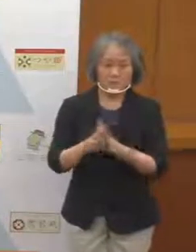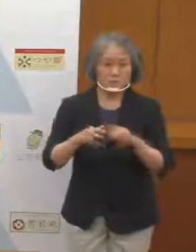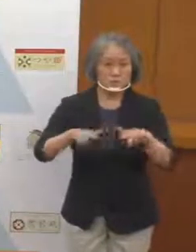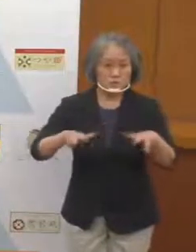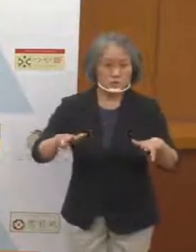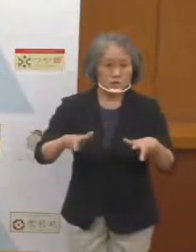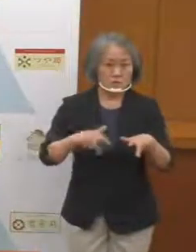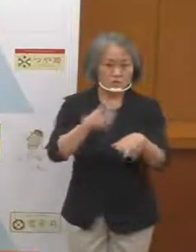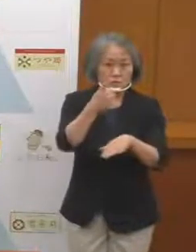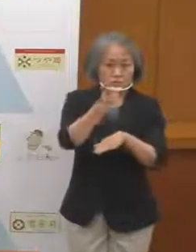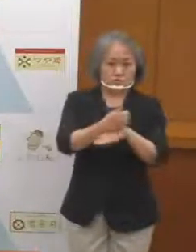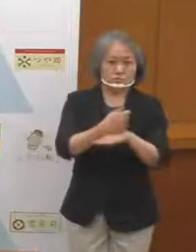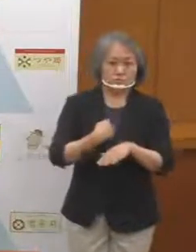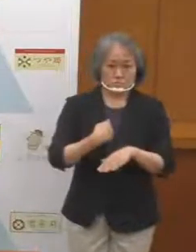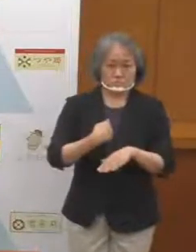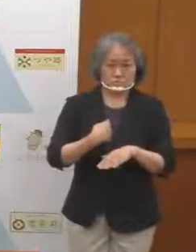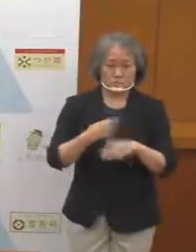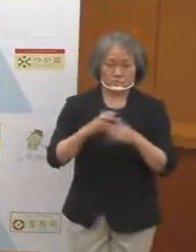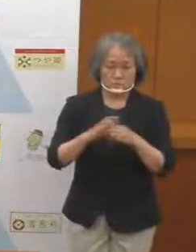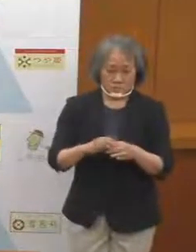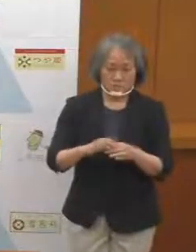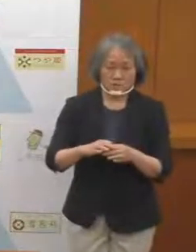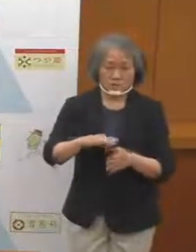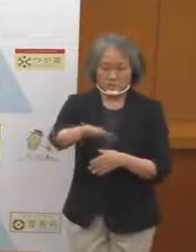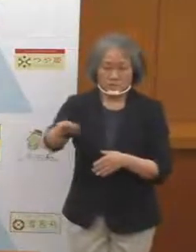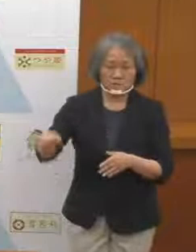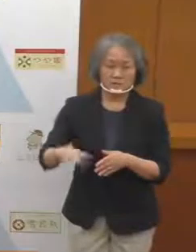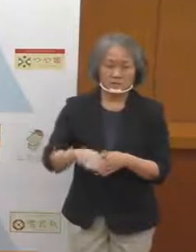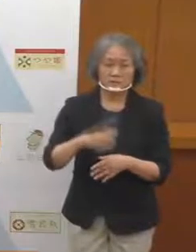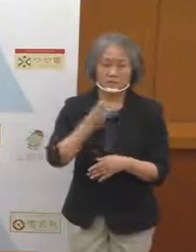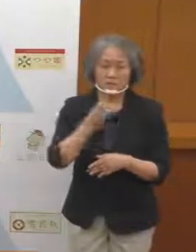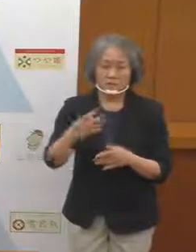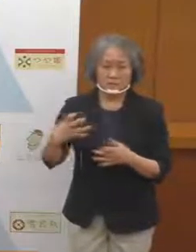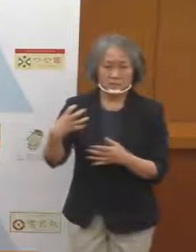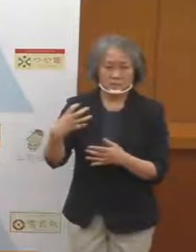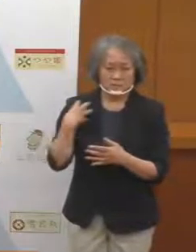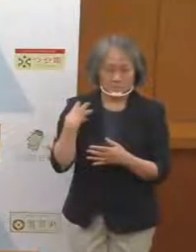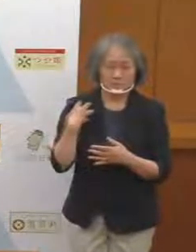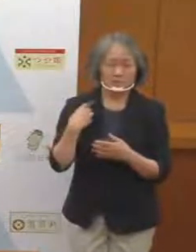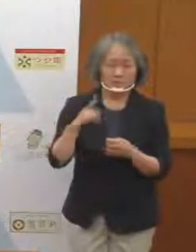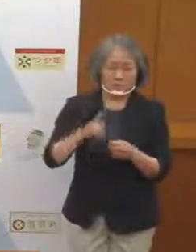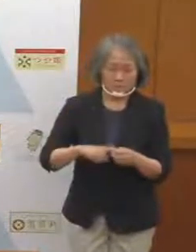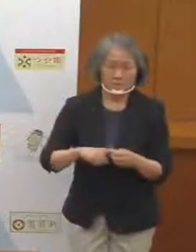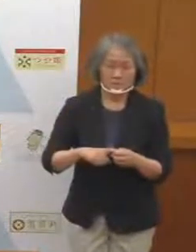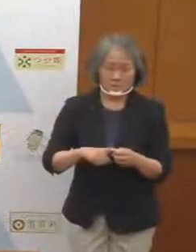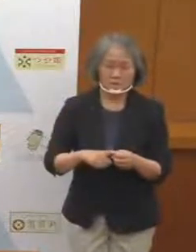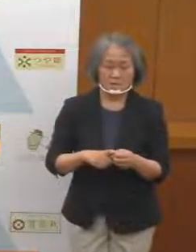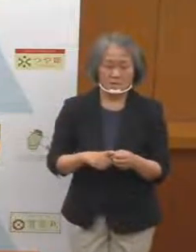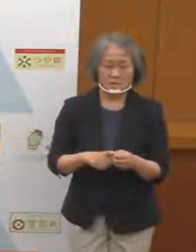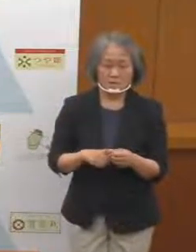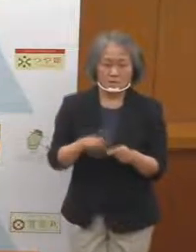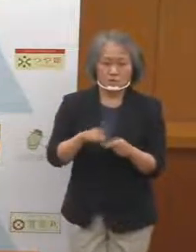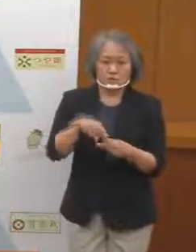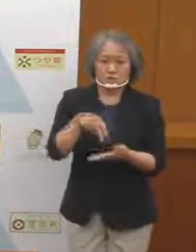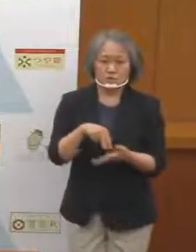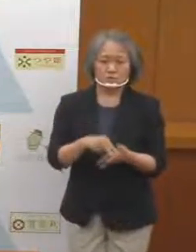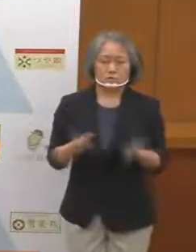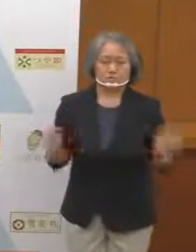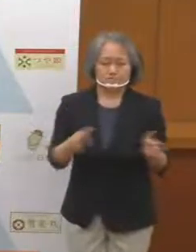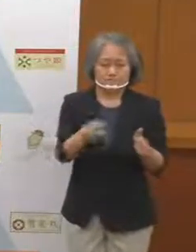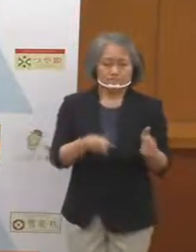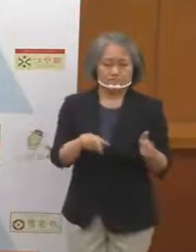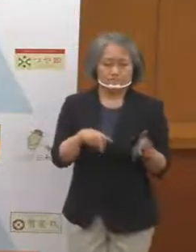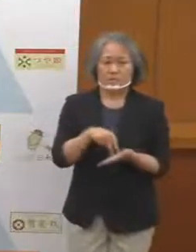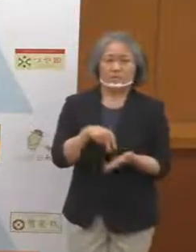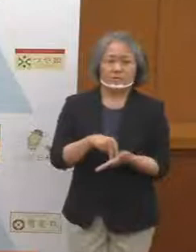県民の皆様の負託に応えるべく県政運営に当たりましては公正中立の立場でありこれから